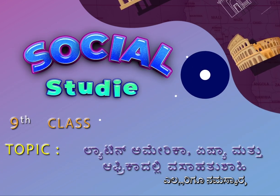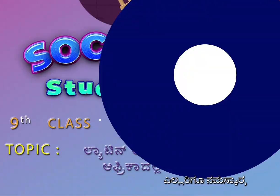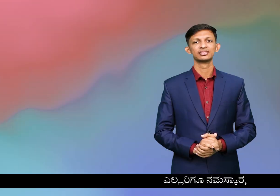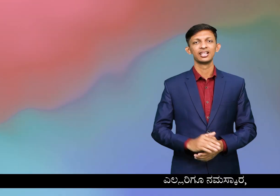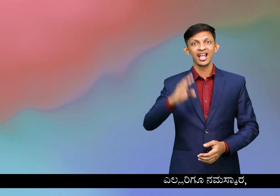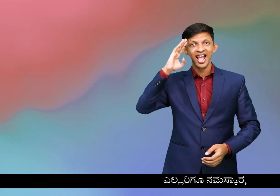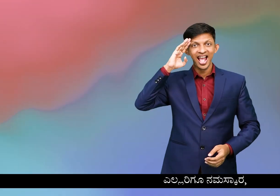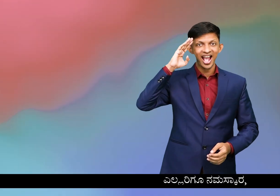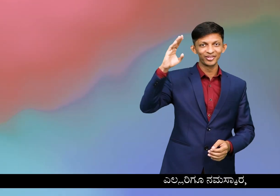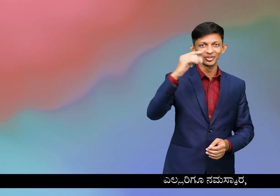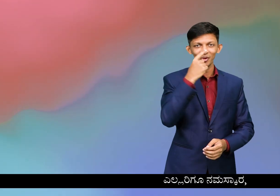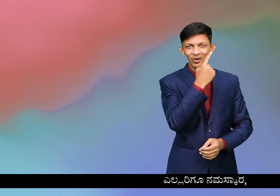ಎಲ್ಲರಿಗೂ ನಮಸ್ಕಾರ.